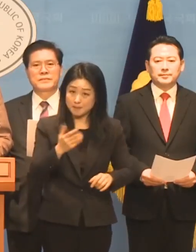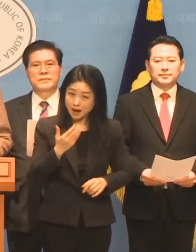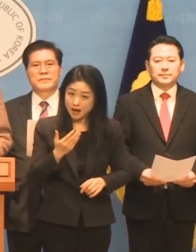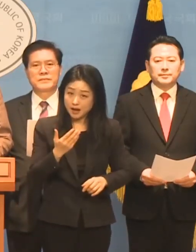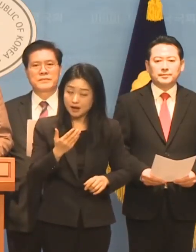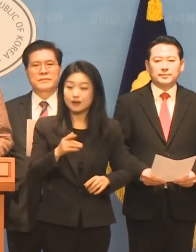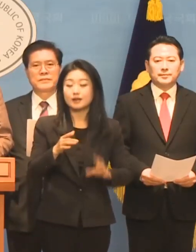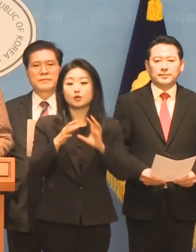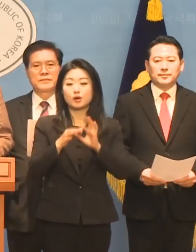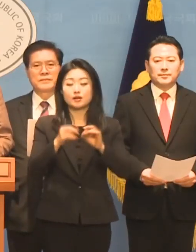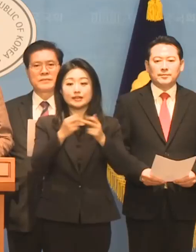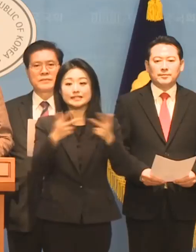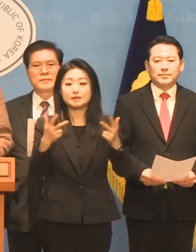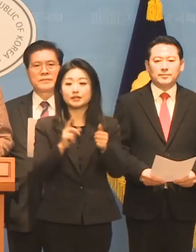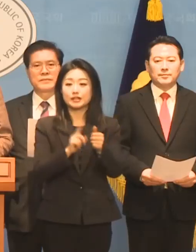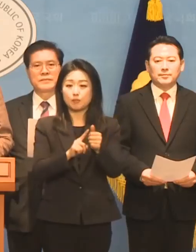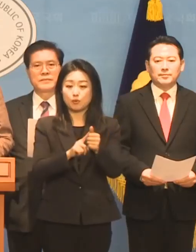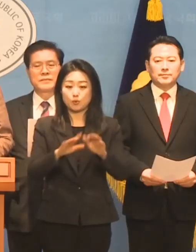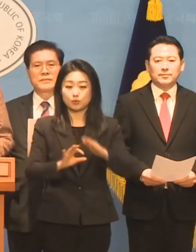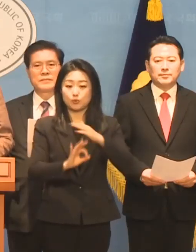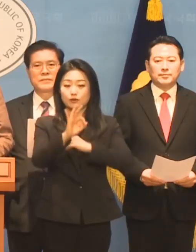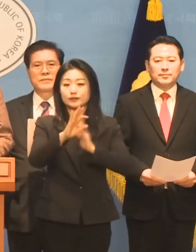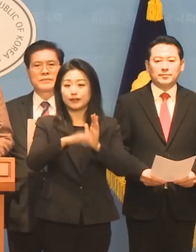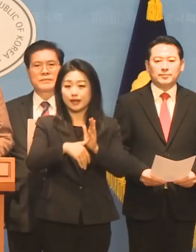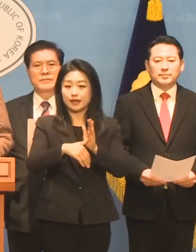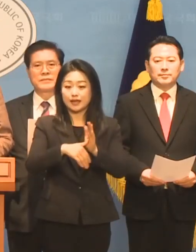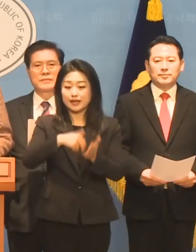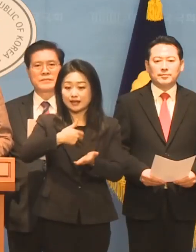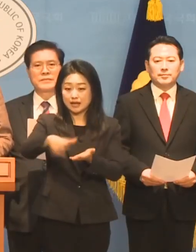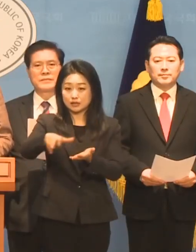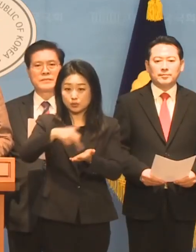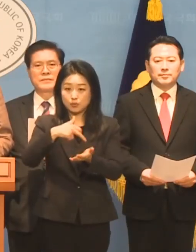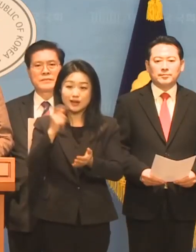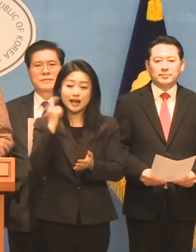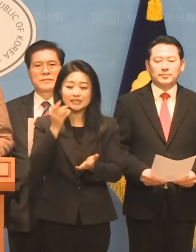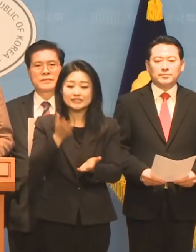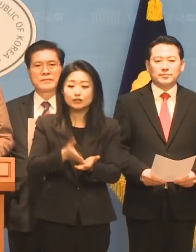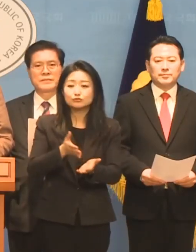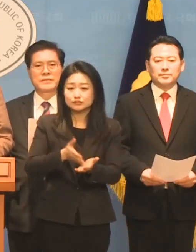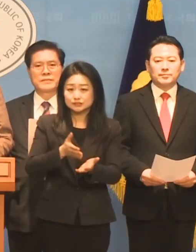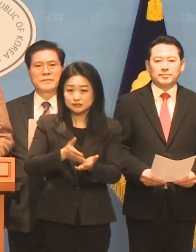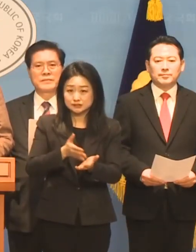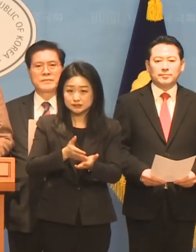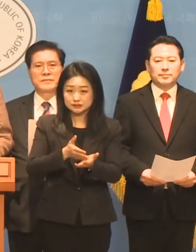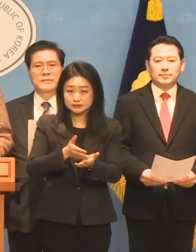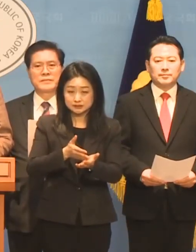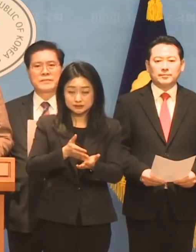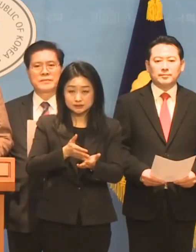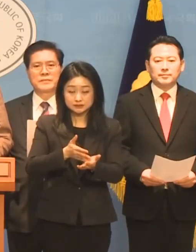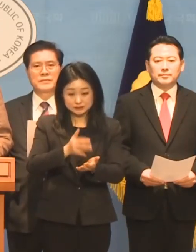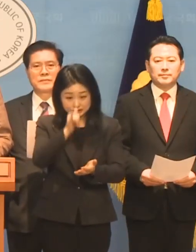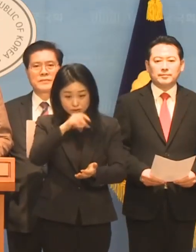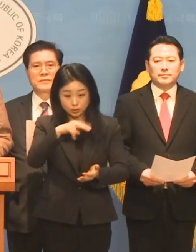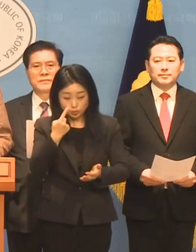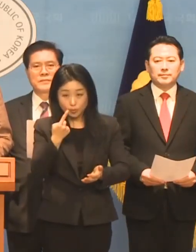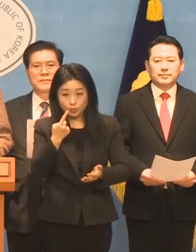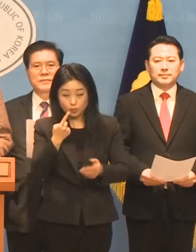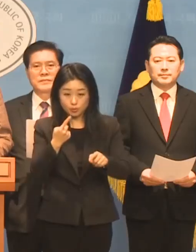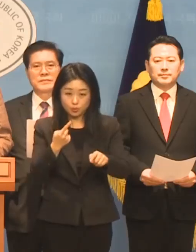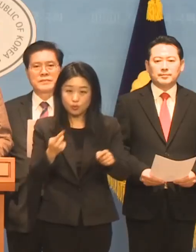이와 관련해 이재명 대표는 오늘 오전에도 카톡이 가짜뉴스 성역이냐는 말로 카톡